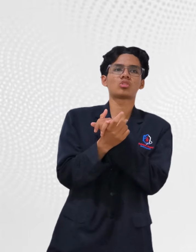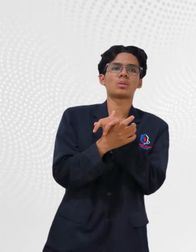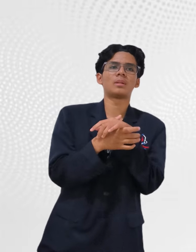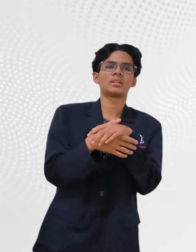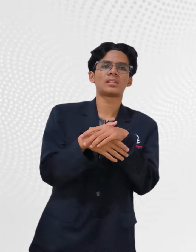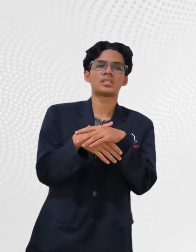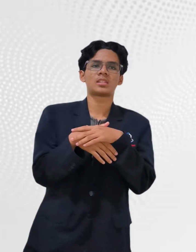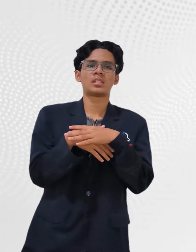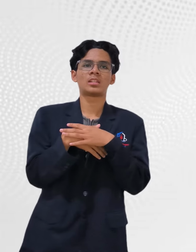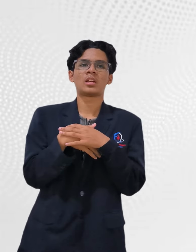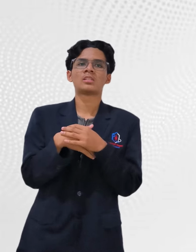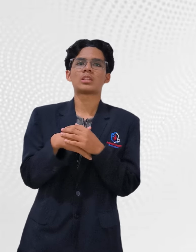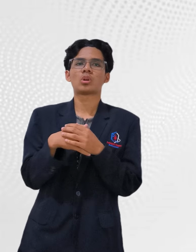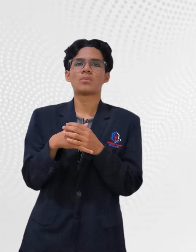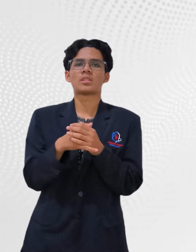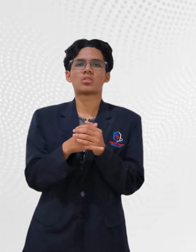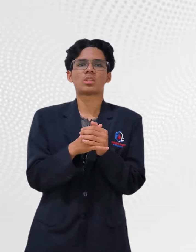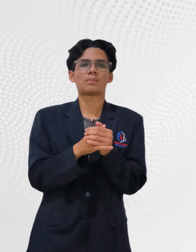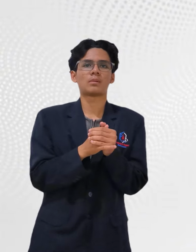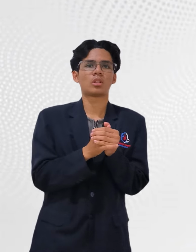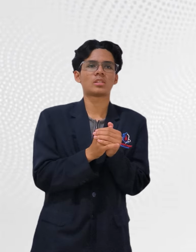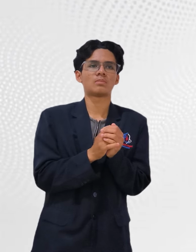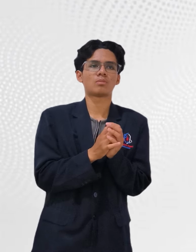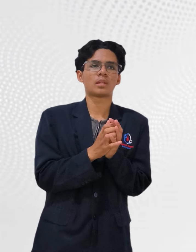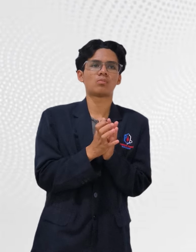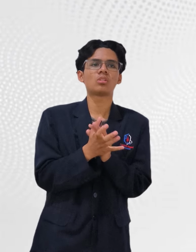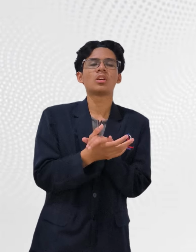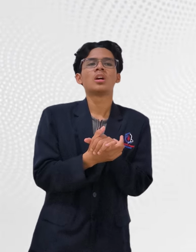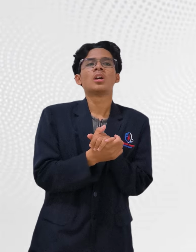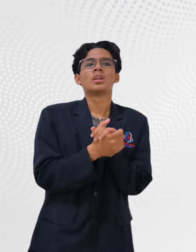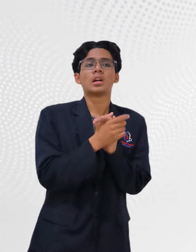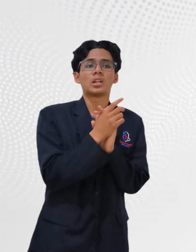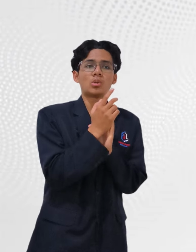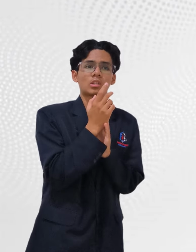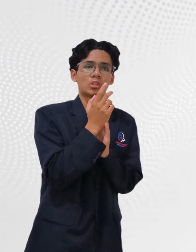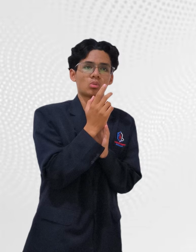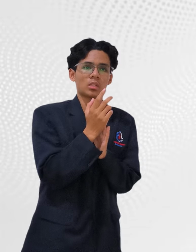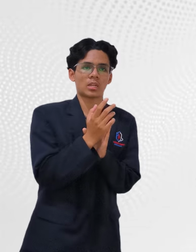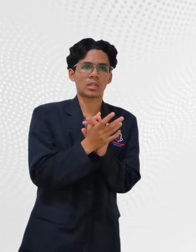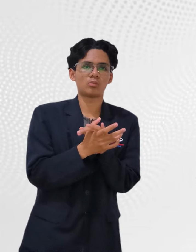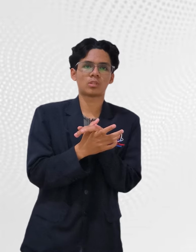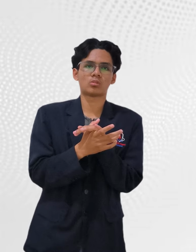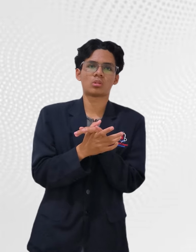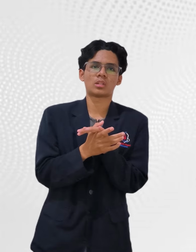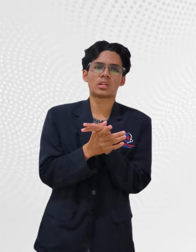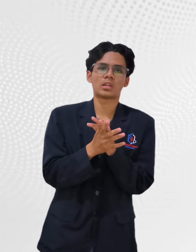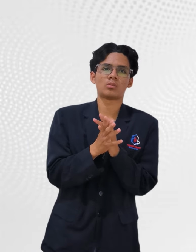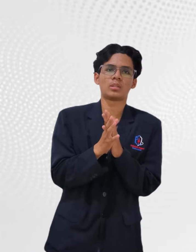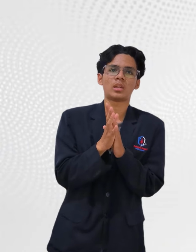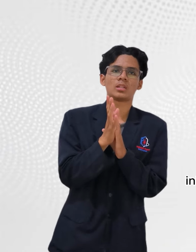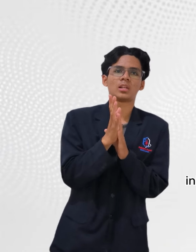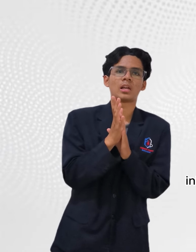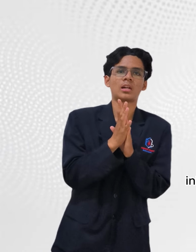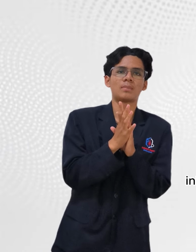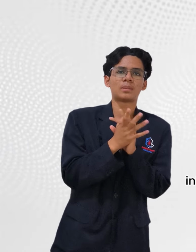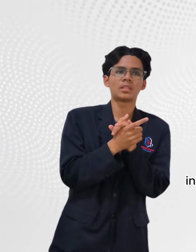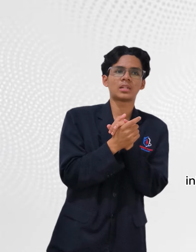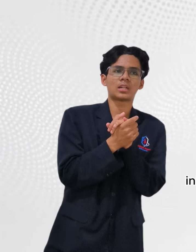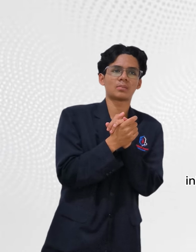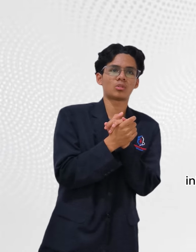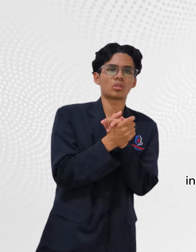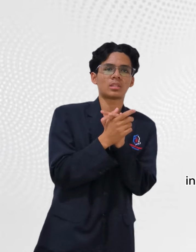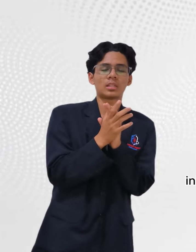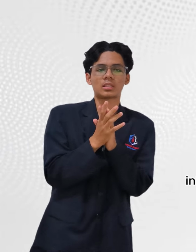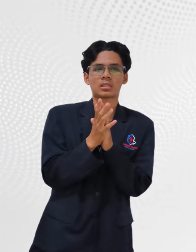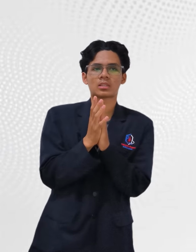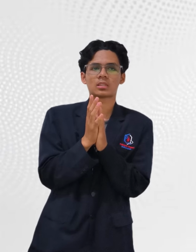jalur tertutup yang melintasi satu elemen sirkuit tanpa mengalami simpul manapun. Yang kedua, tentukan arah loop. Tentukan arah loop ini adalah langkah penting